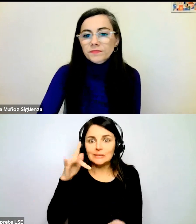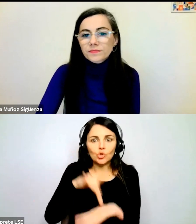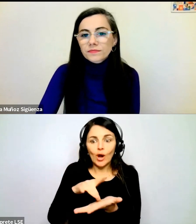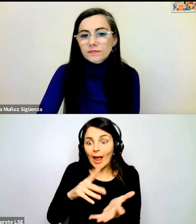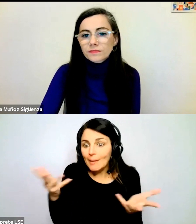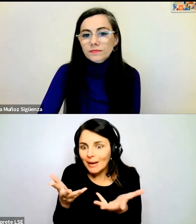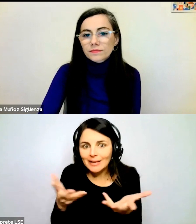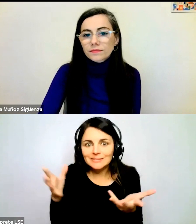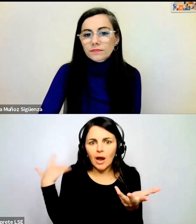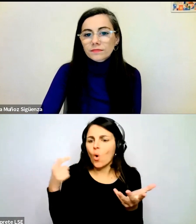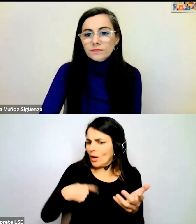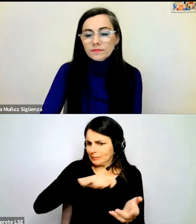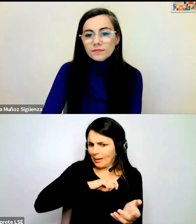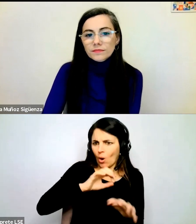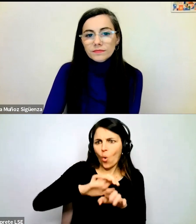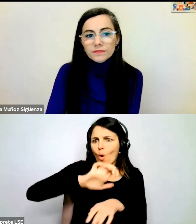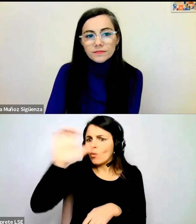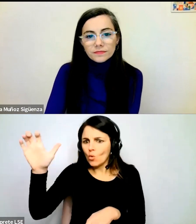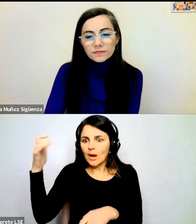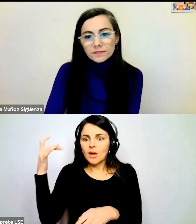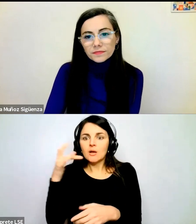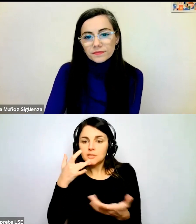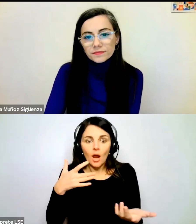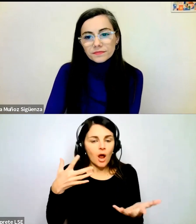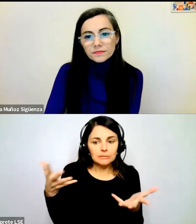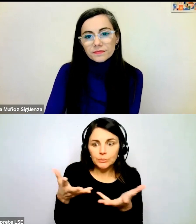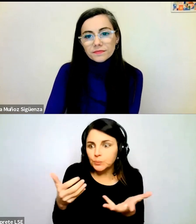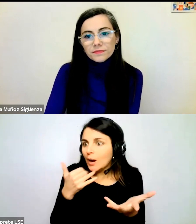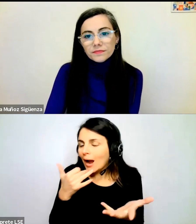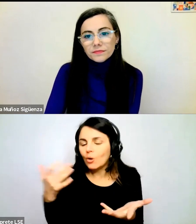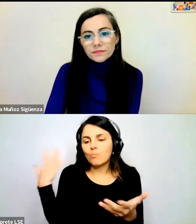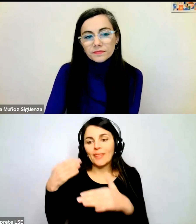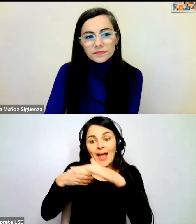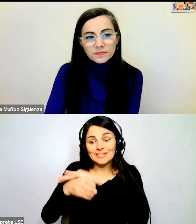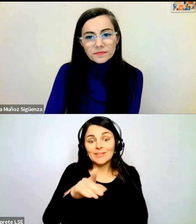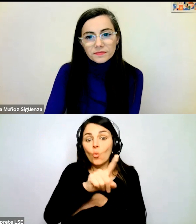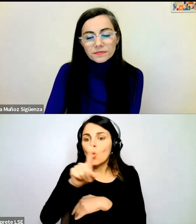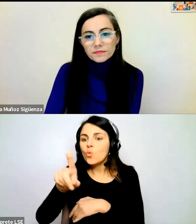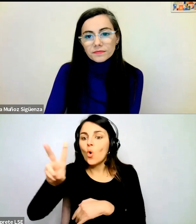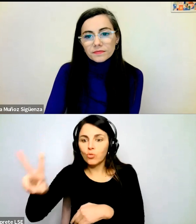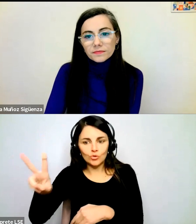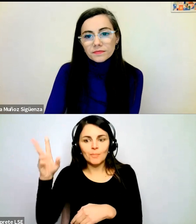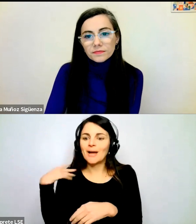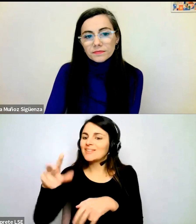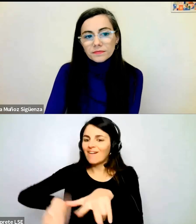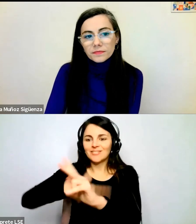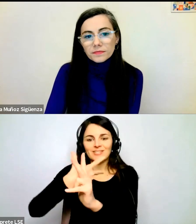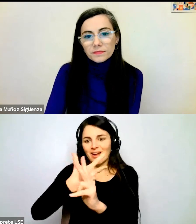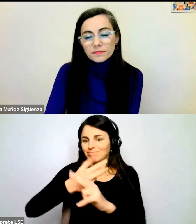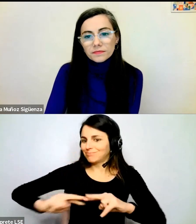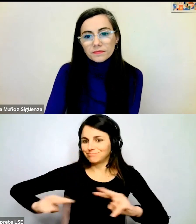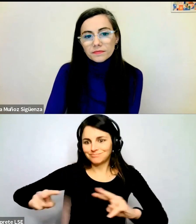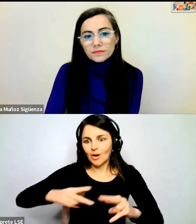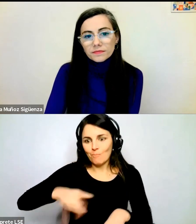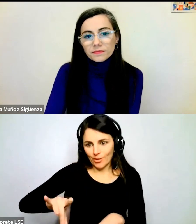supuesto, pueda acceder al 112 a través de videointerpretación sin ningún tipo de problema. No obstante, en tanto que